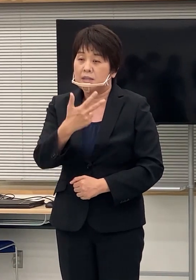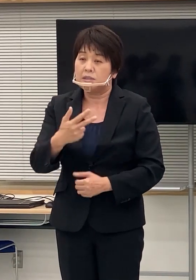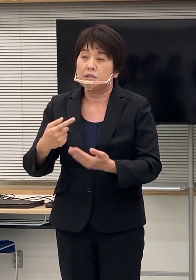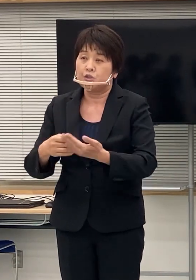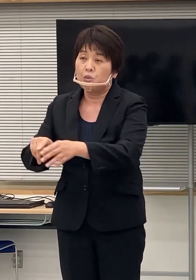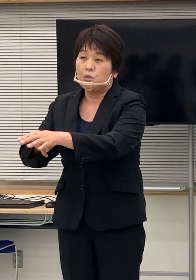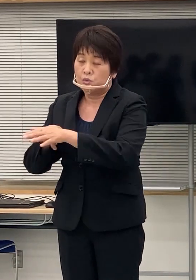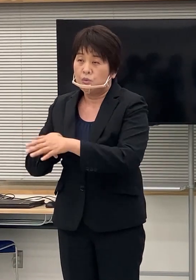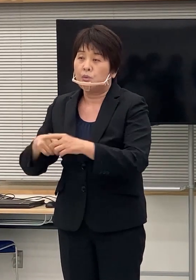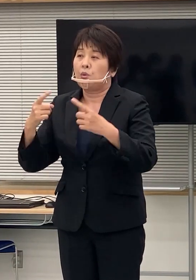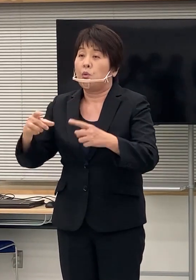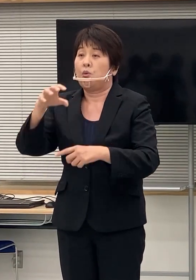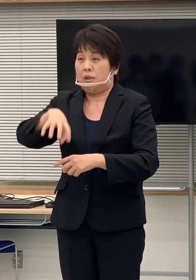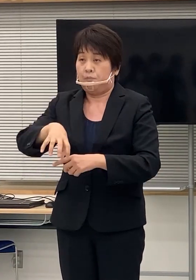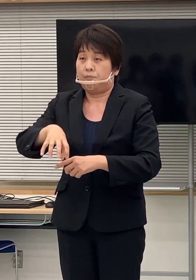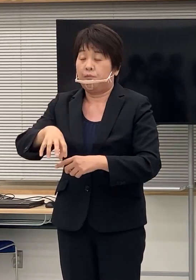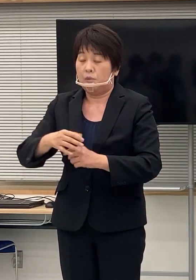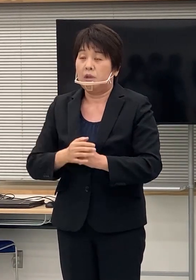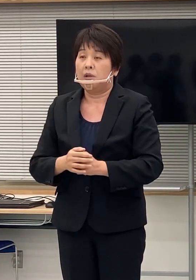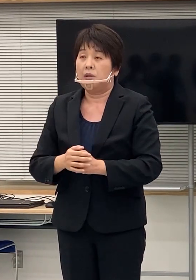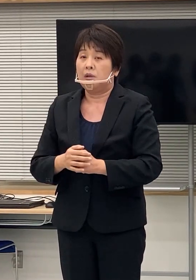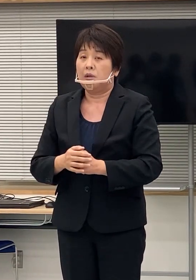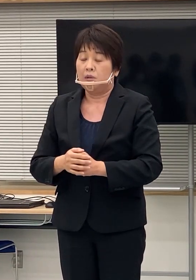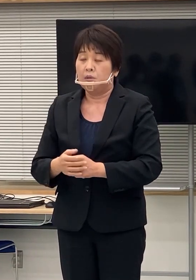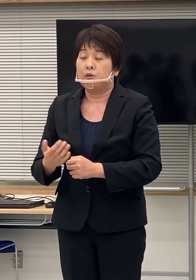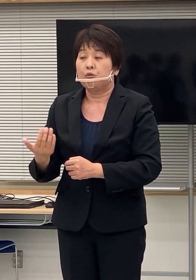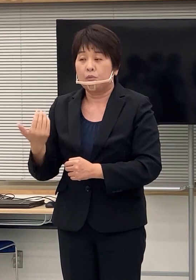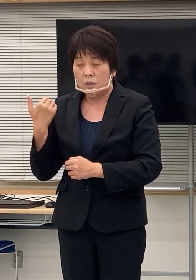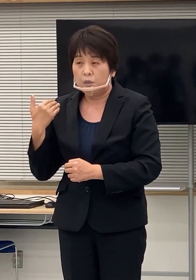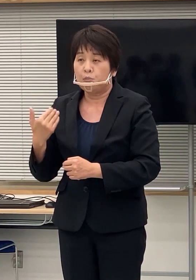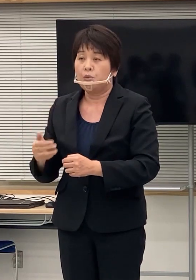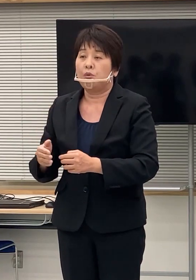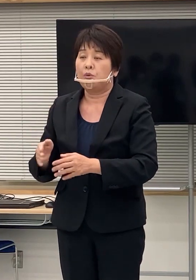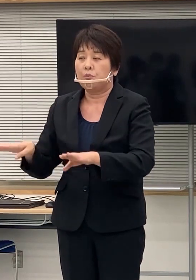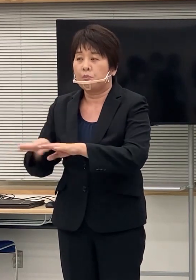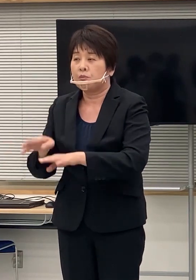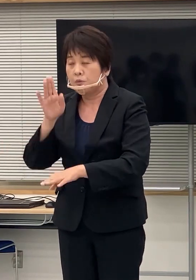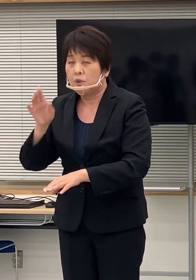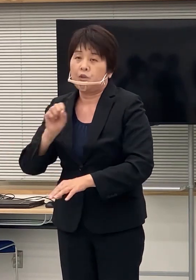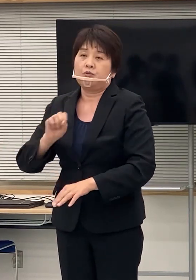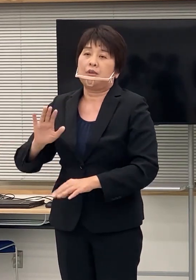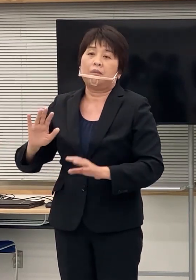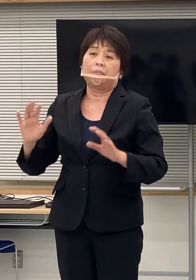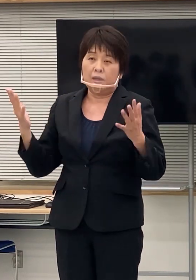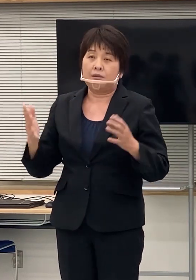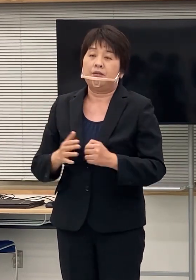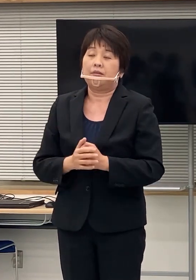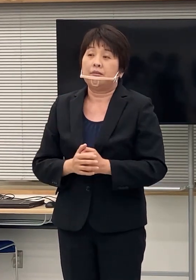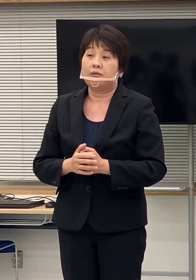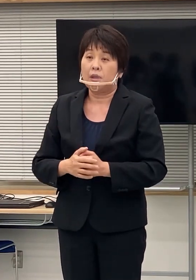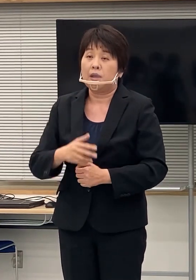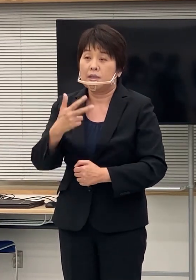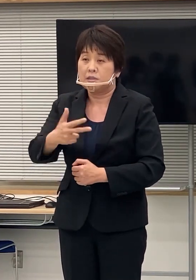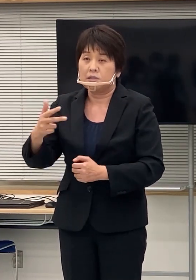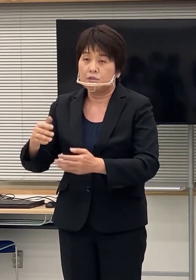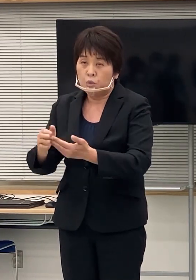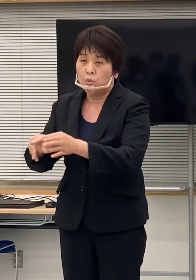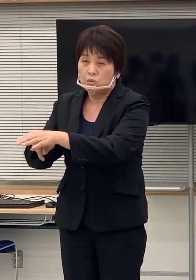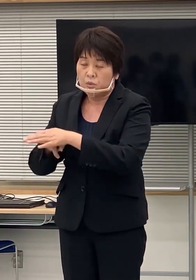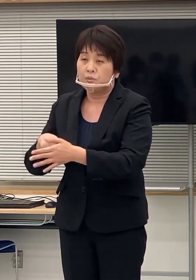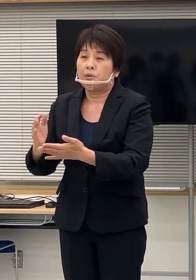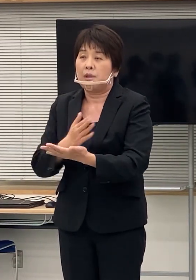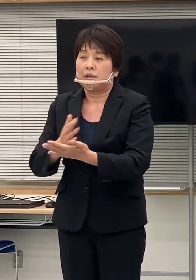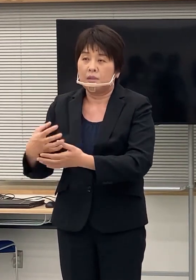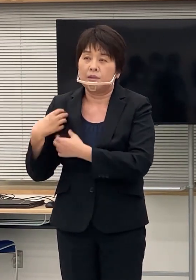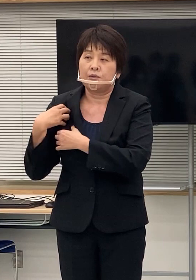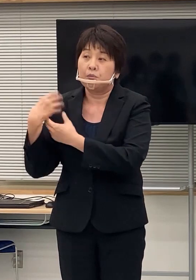の公園についてはこれまでも自粛の対象にはしておりませんでしたので、これは市町村のご判断に任せたい